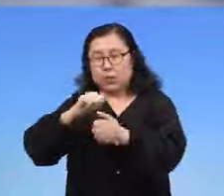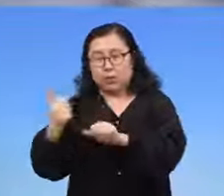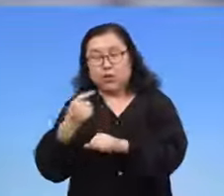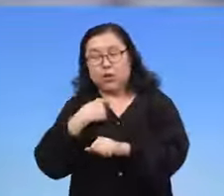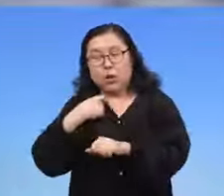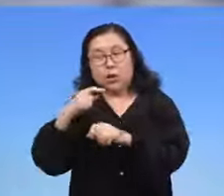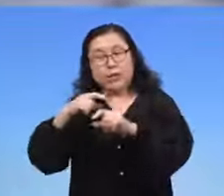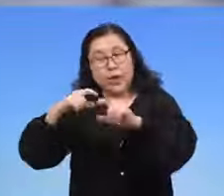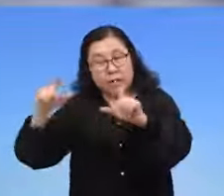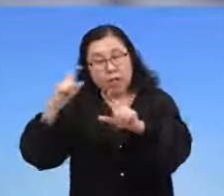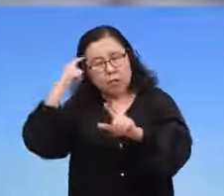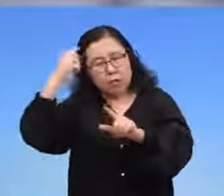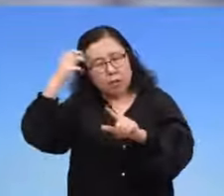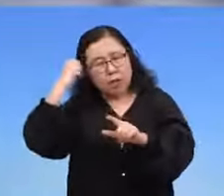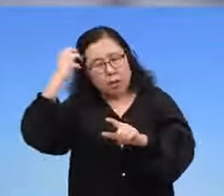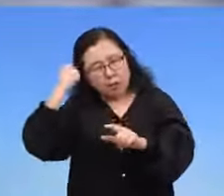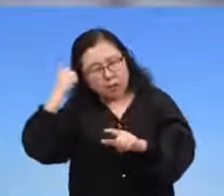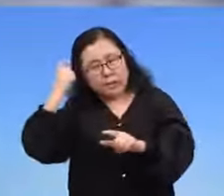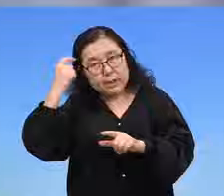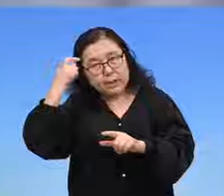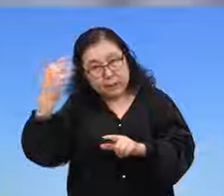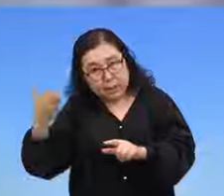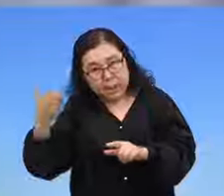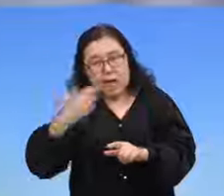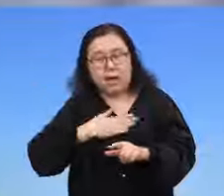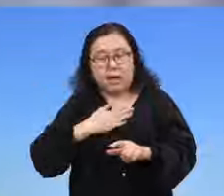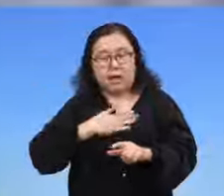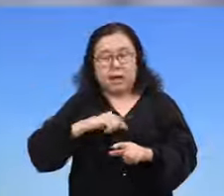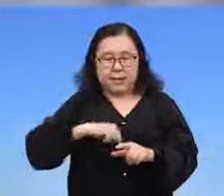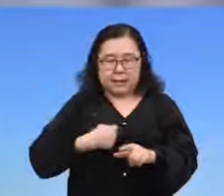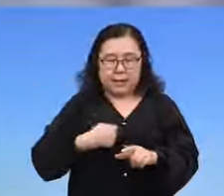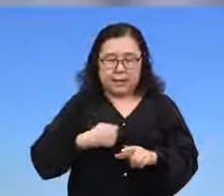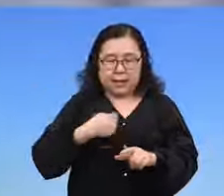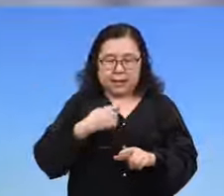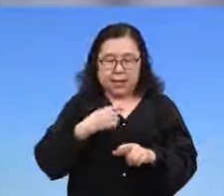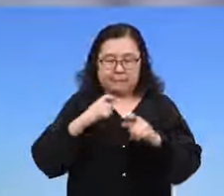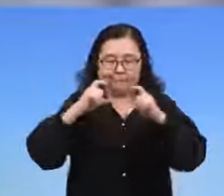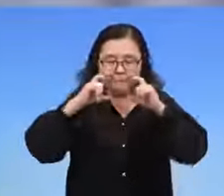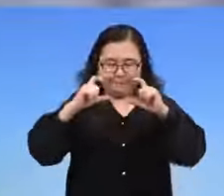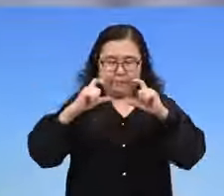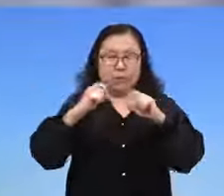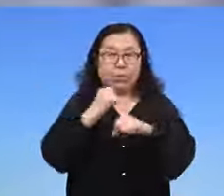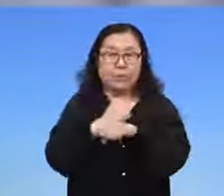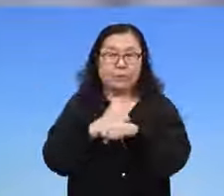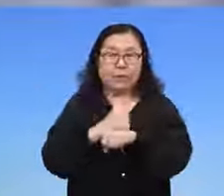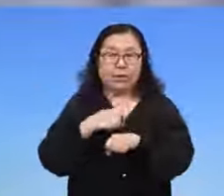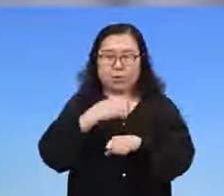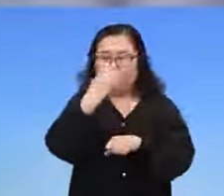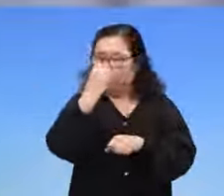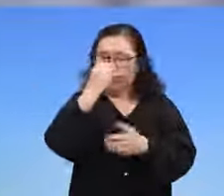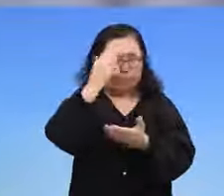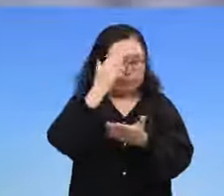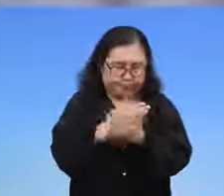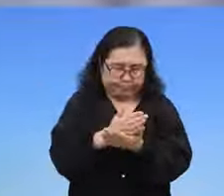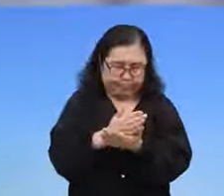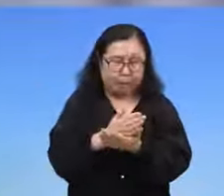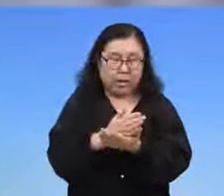되뇌었겠습니까? 제가 저에게 경고를 하는 겁니다. 너도 교만하면 죽을 줄 알아라.